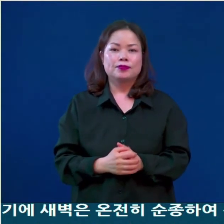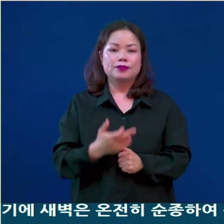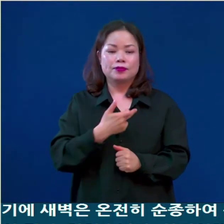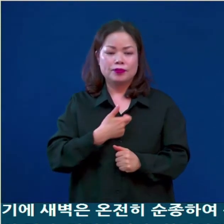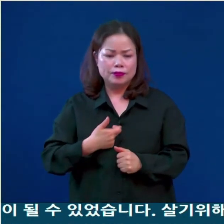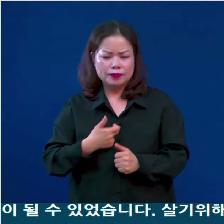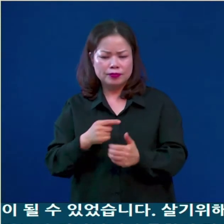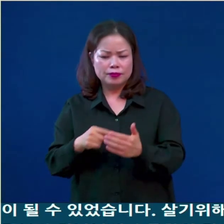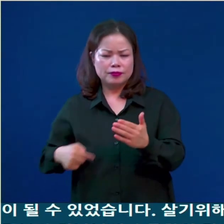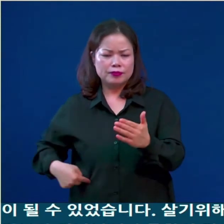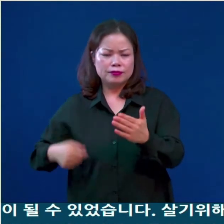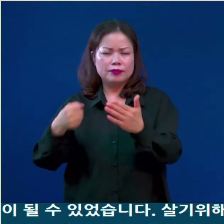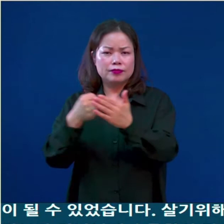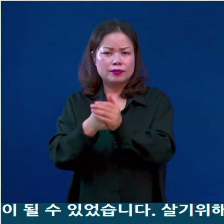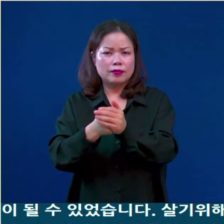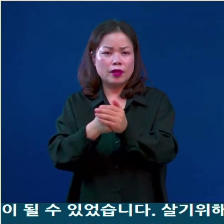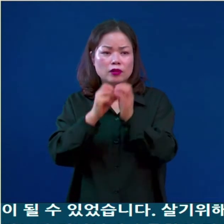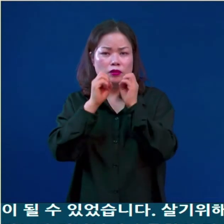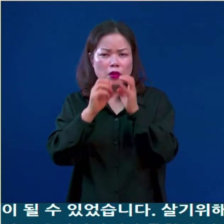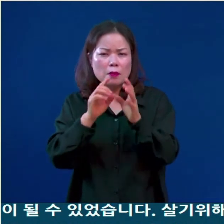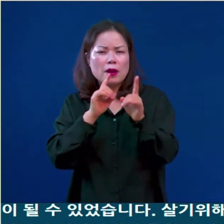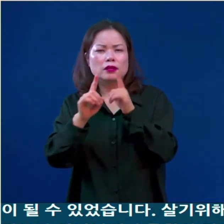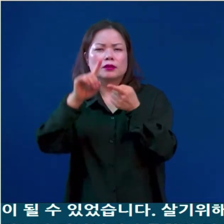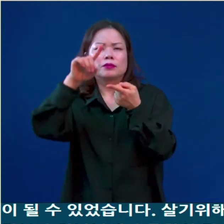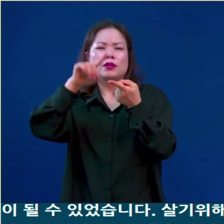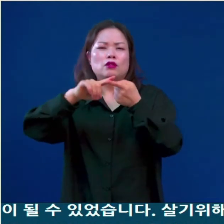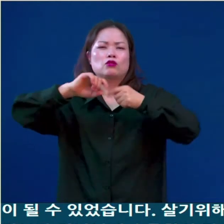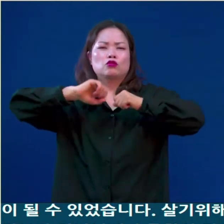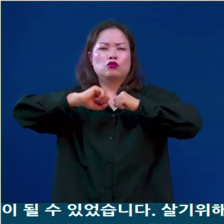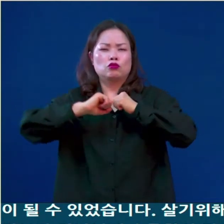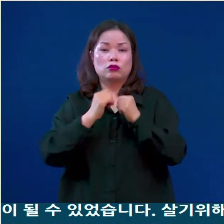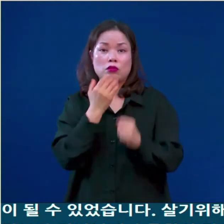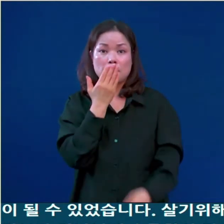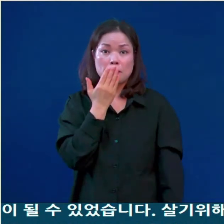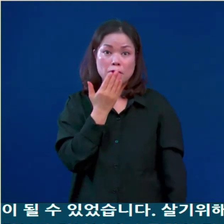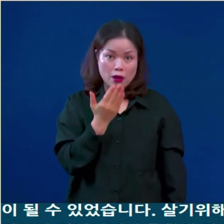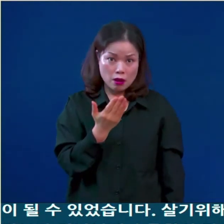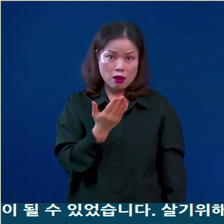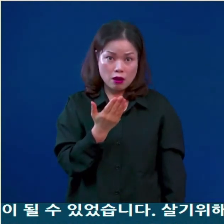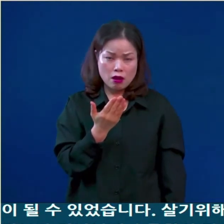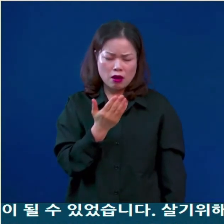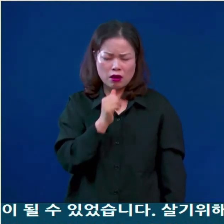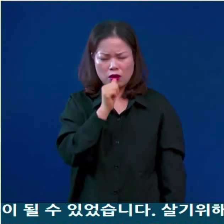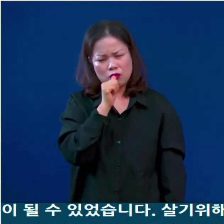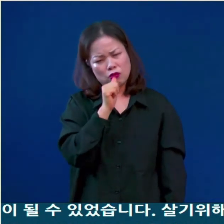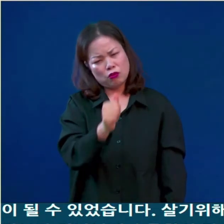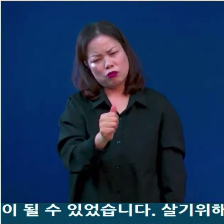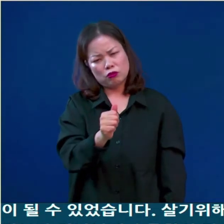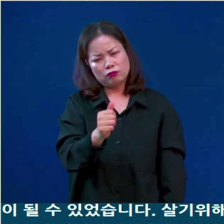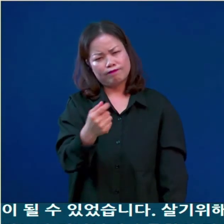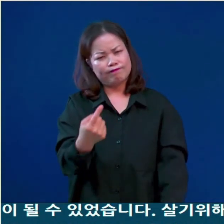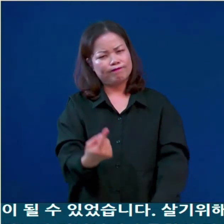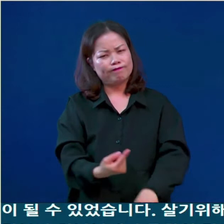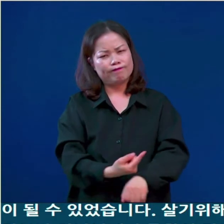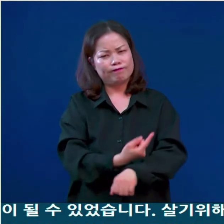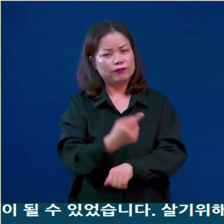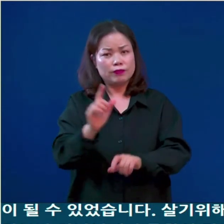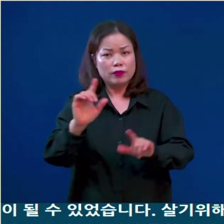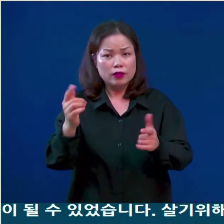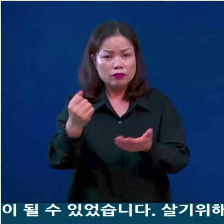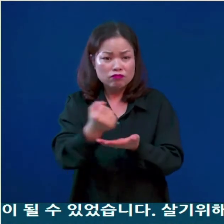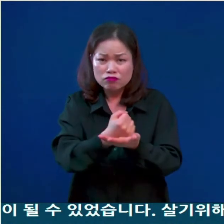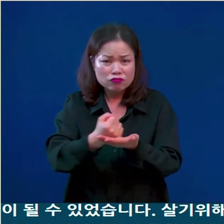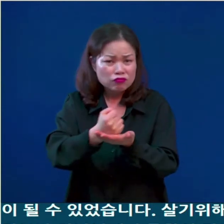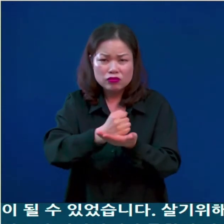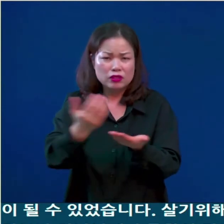사도들이 이렇게 담대하게 복음을 전하고 말씀대로 순종할 수 있었던 것은 결코 우연이 아닙니다.